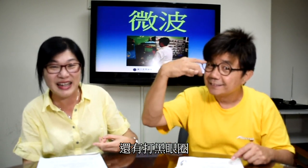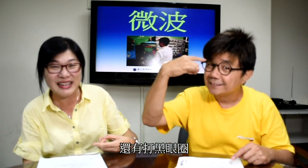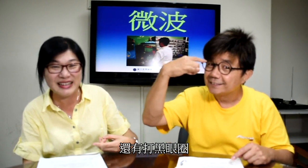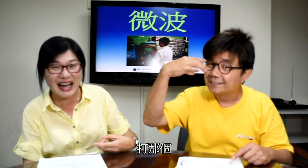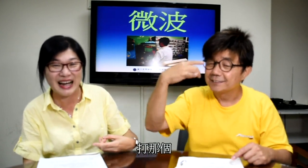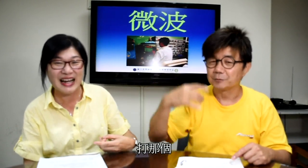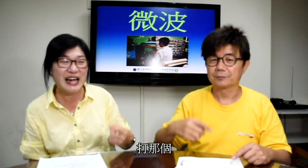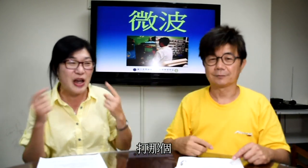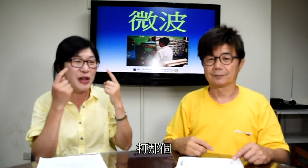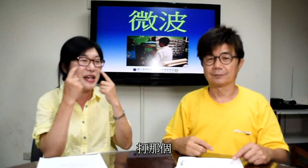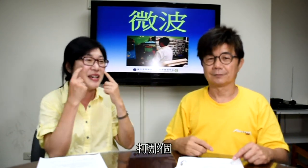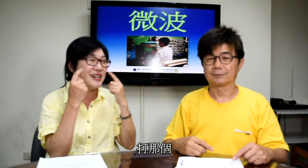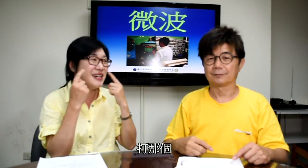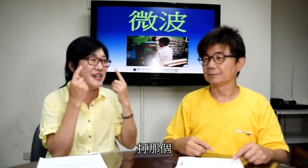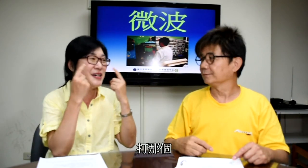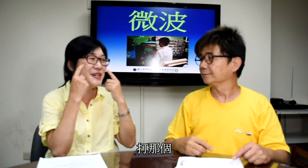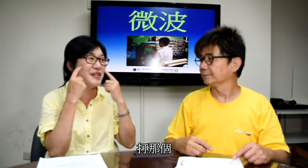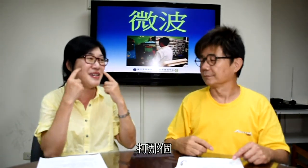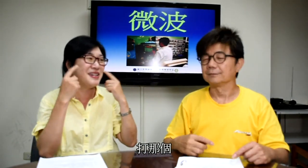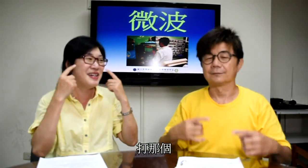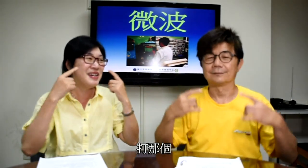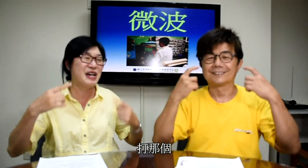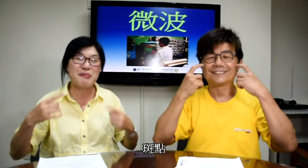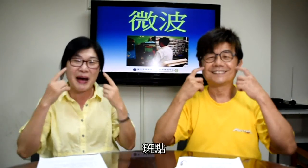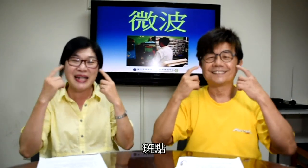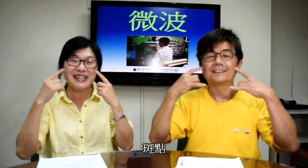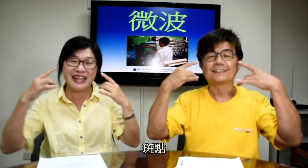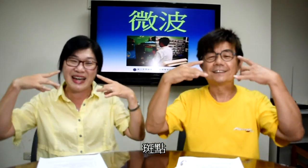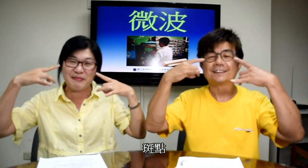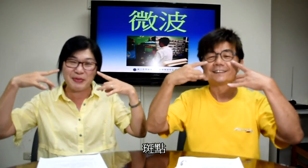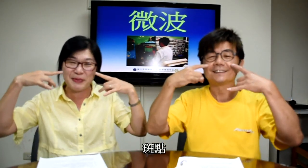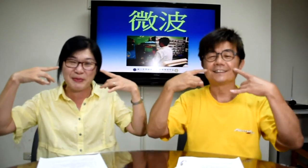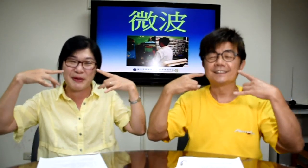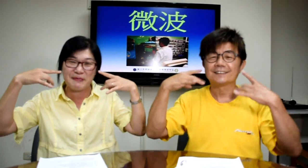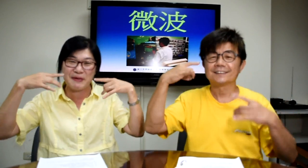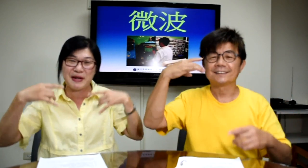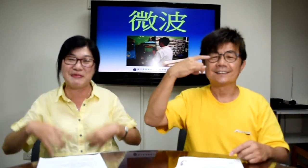打那个斑点，